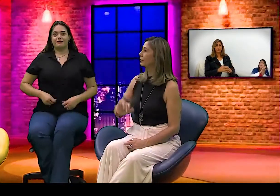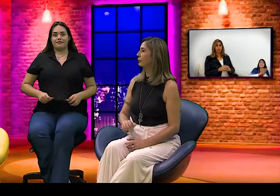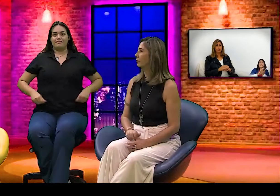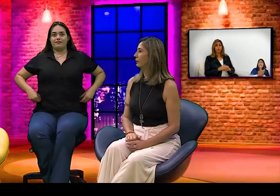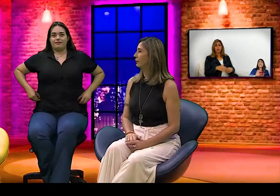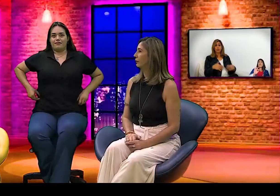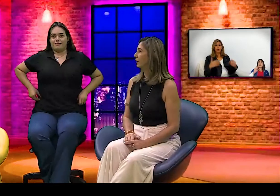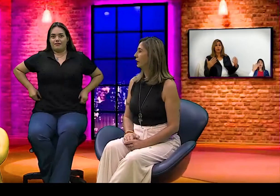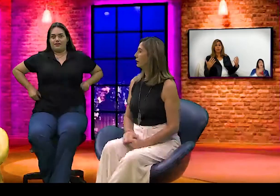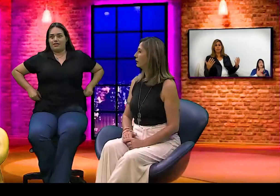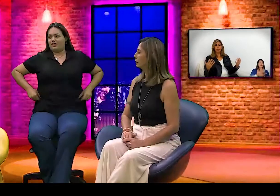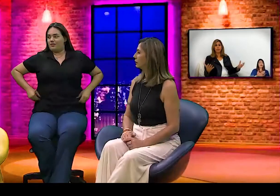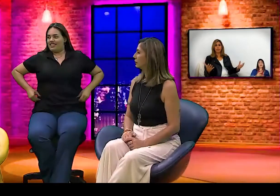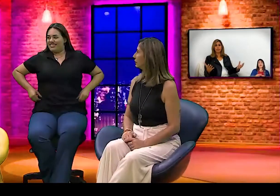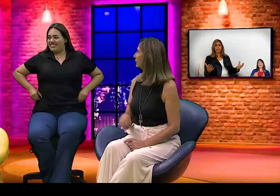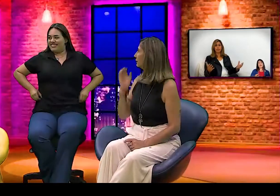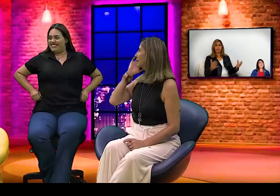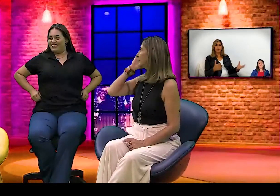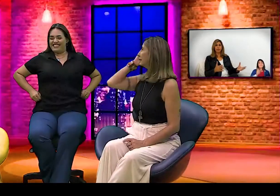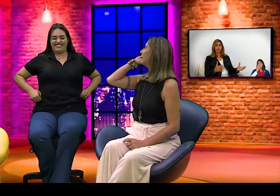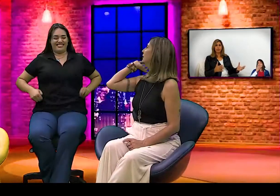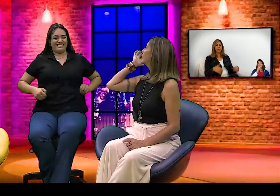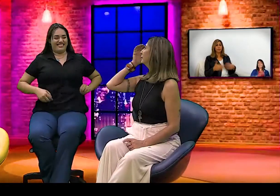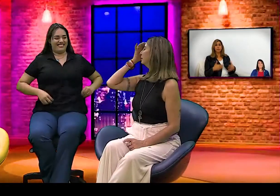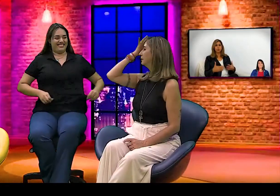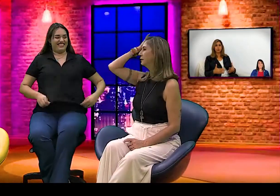Bom, continuando. Deixa eu arrumar aqui.